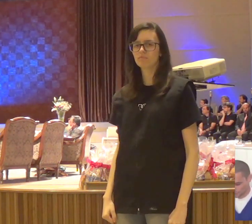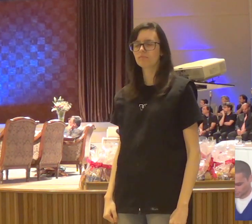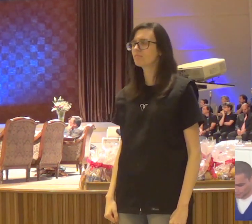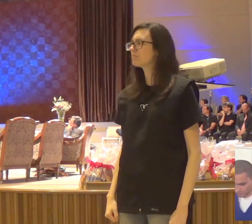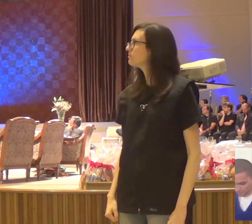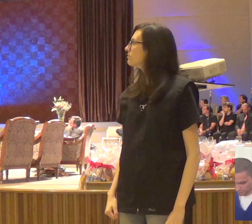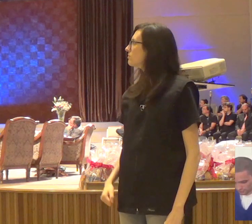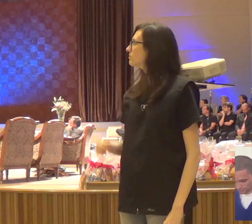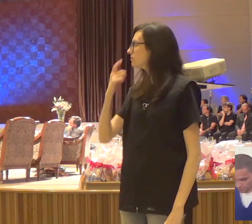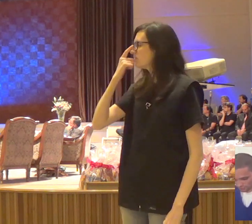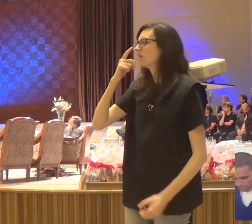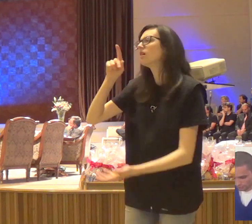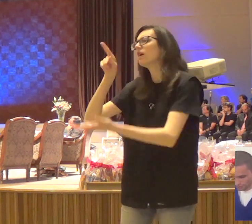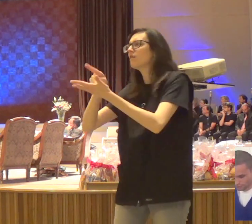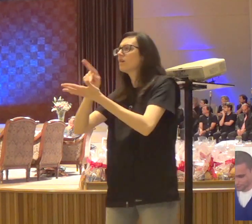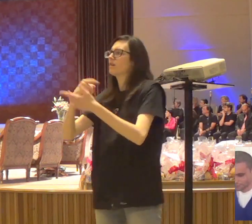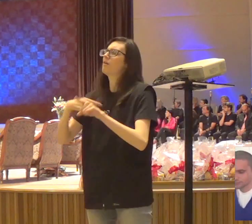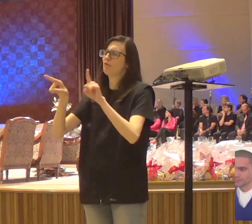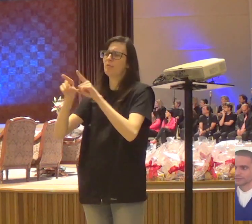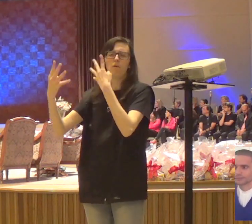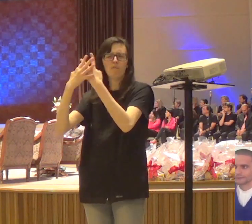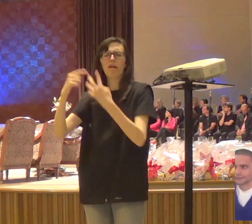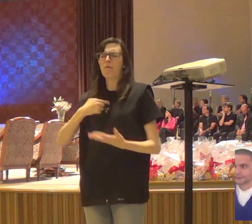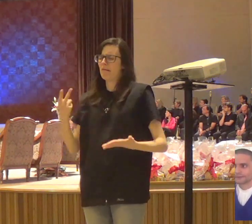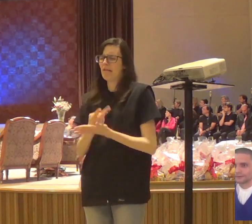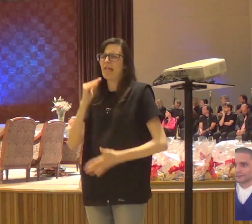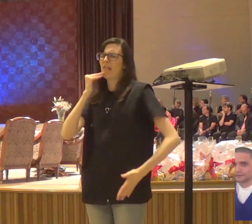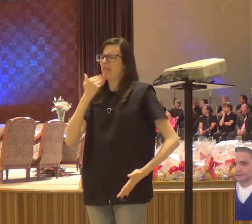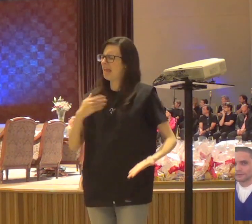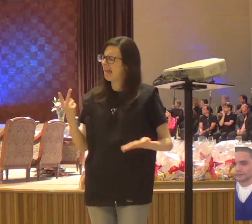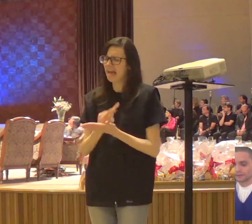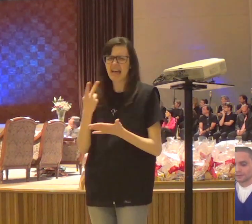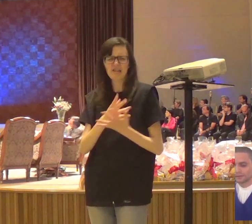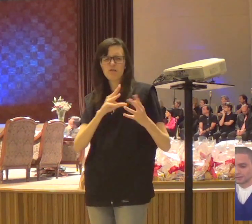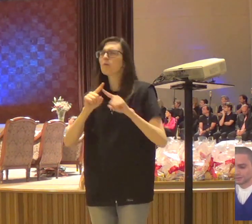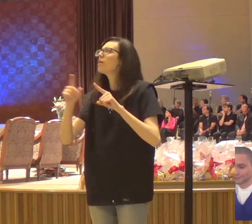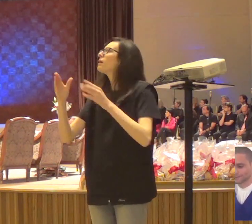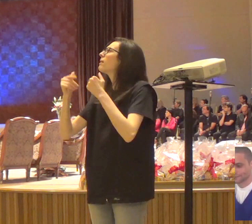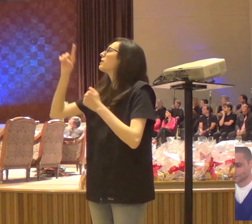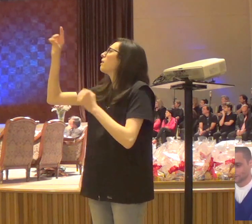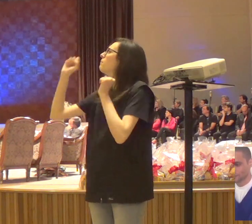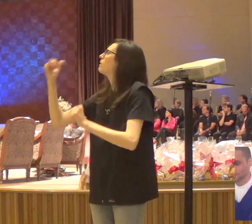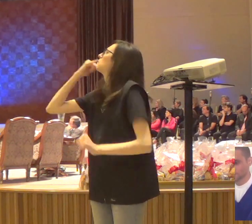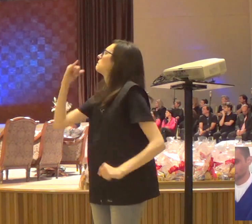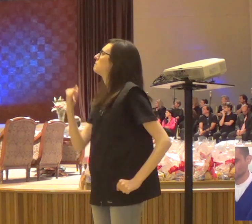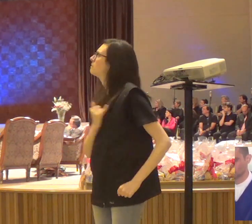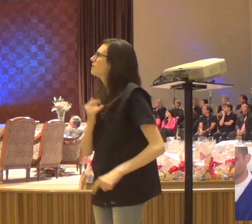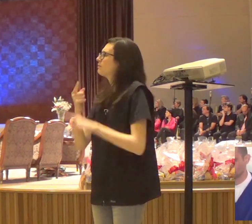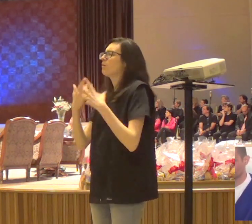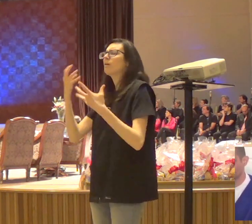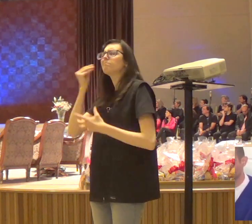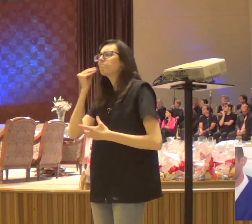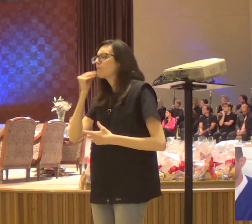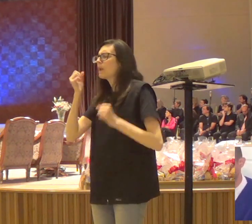Eu admito meus vários erros e peço a Deus o perdão, assim como peço uma